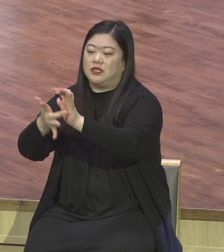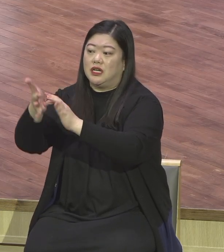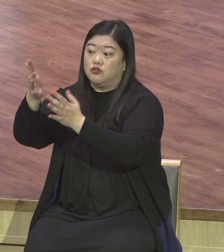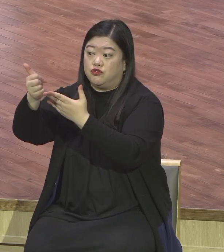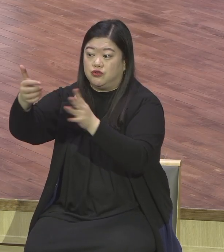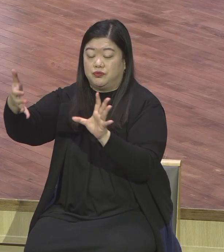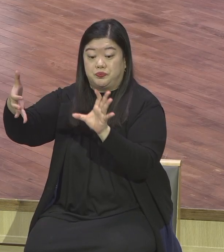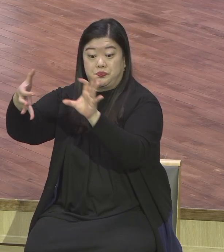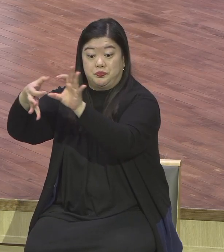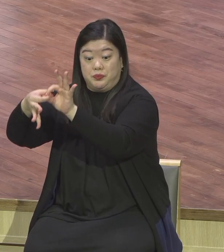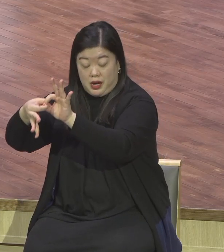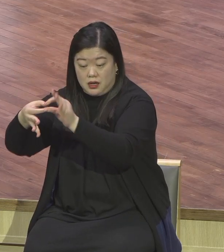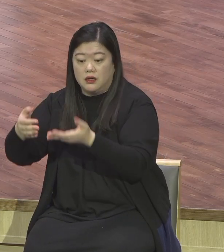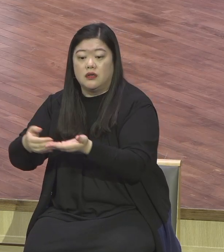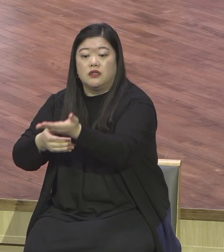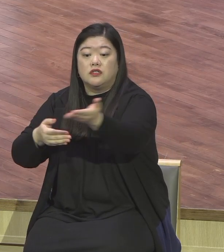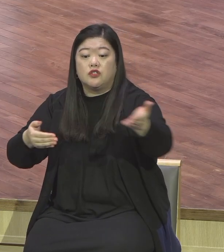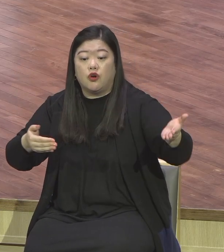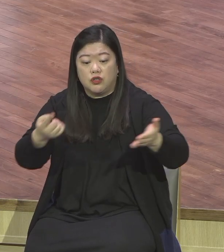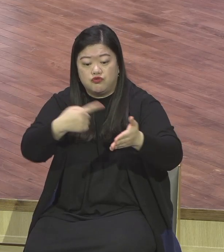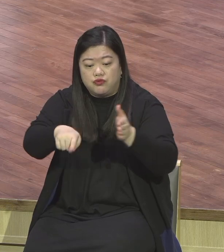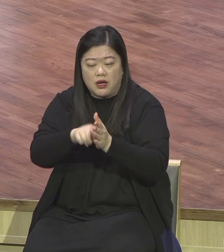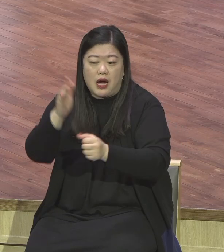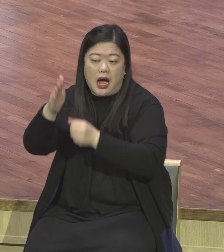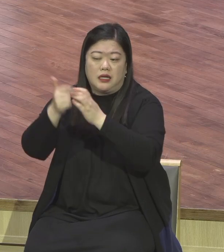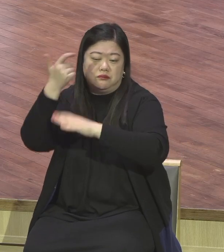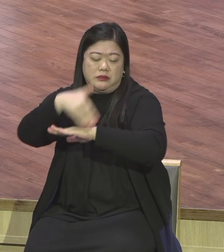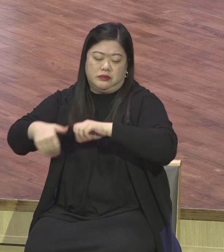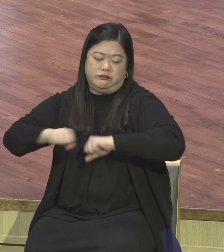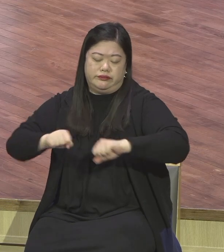너희를 향하신 하나님의 뜻이니라